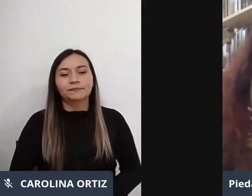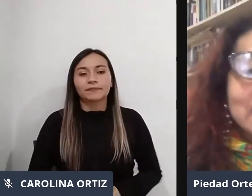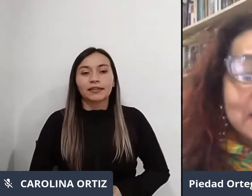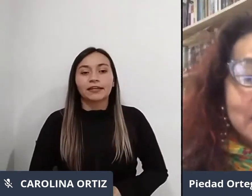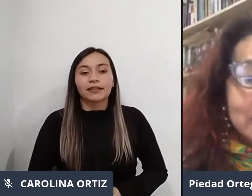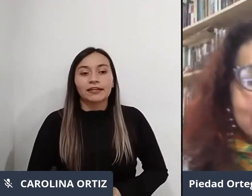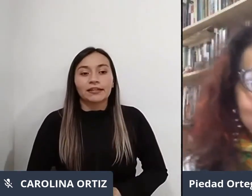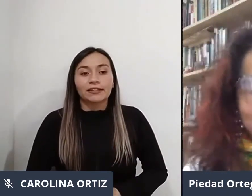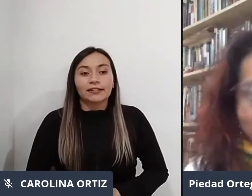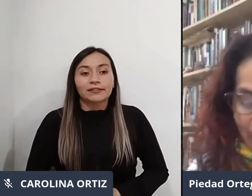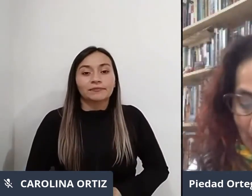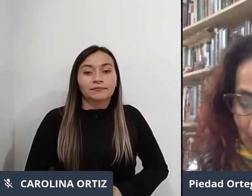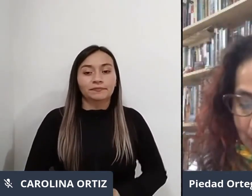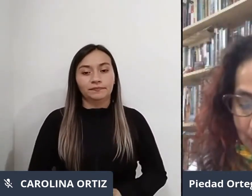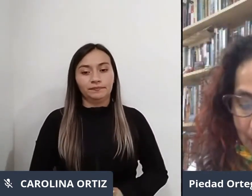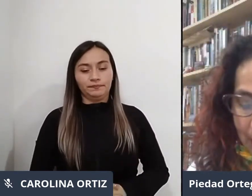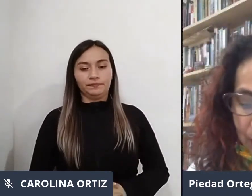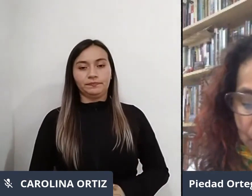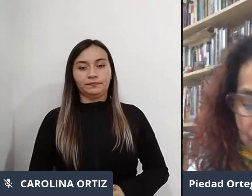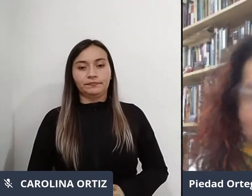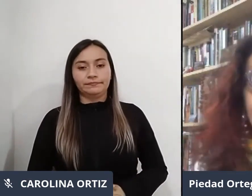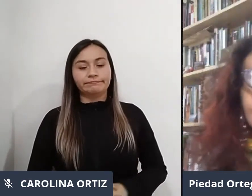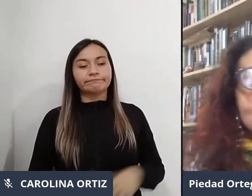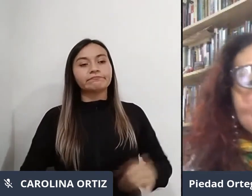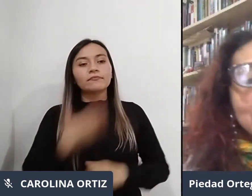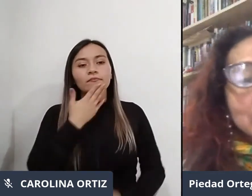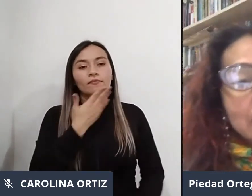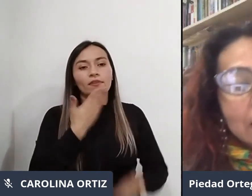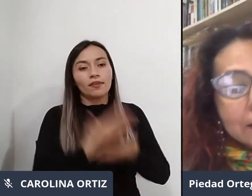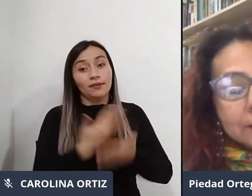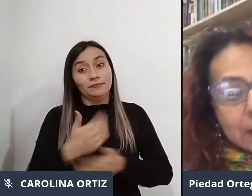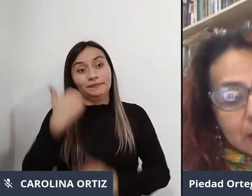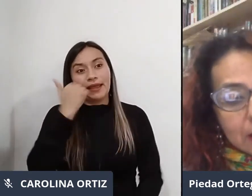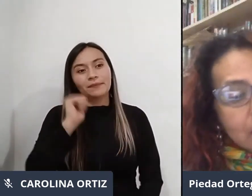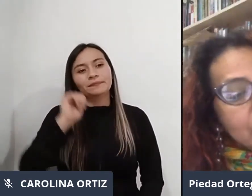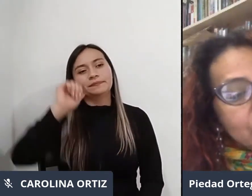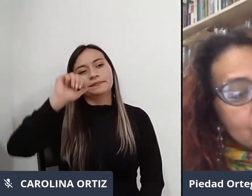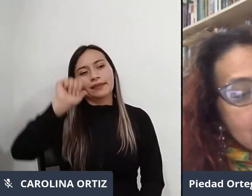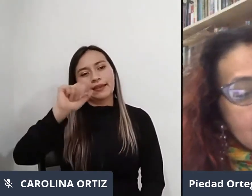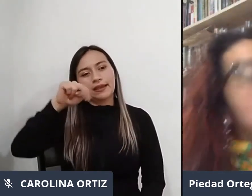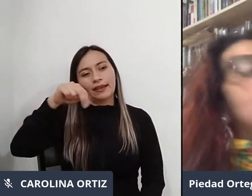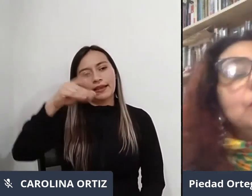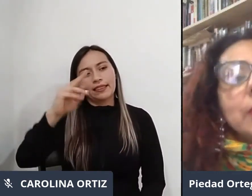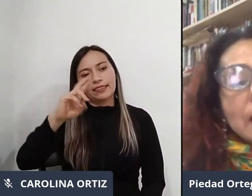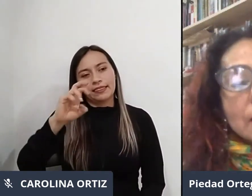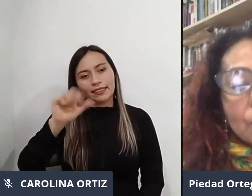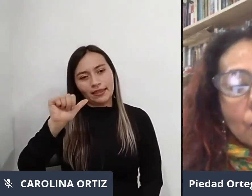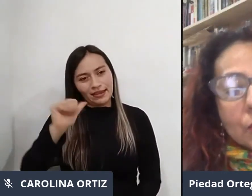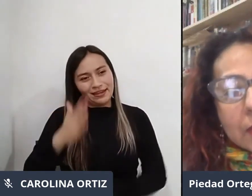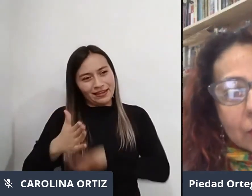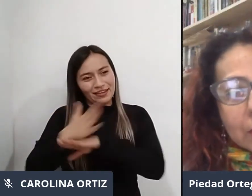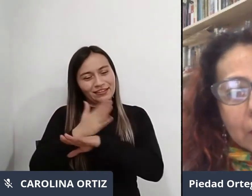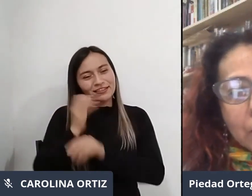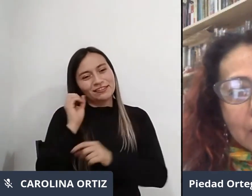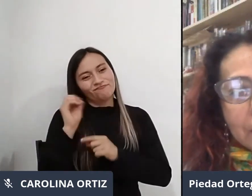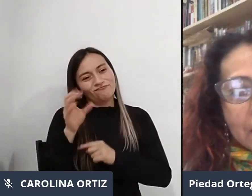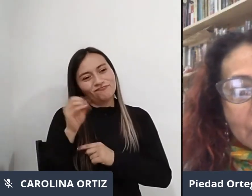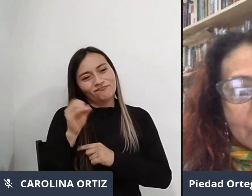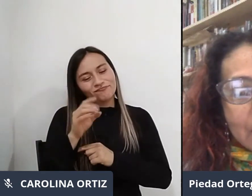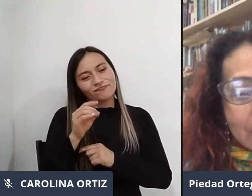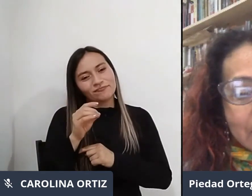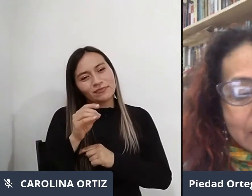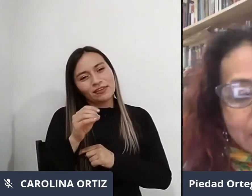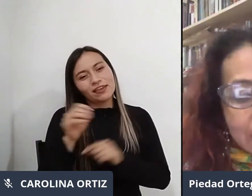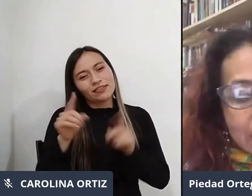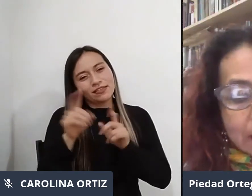Bueno, gracias. Andrea hizo mucha insistencia en un rasgo constitutivo de la